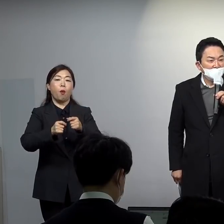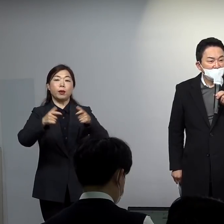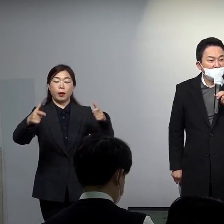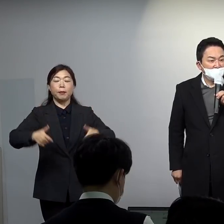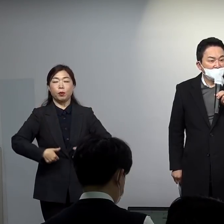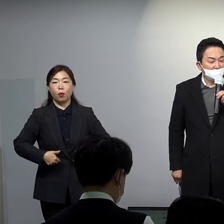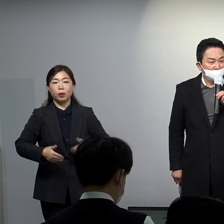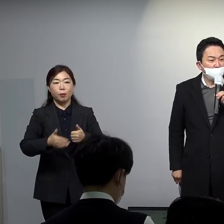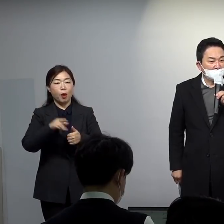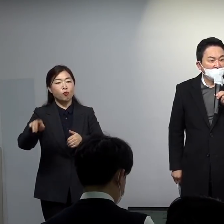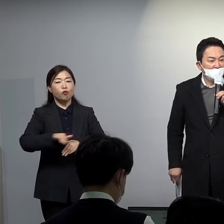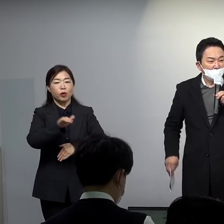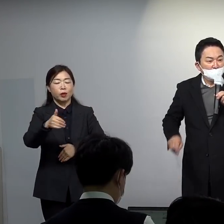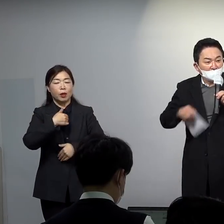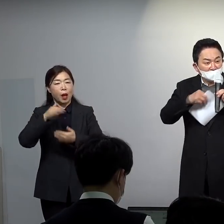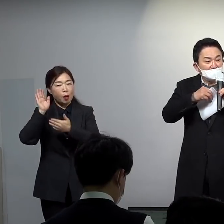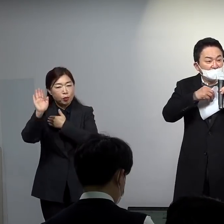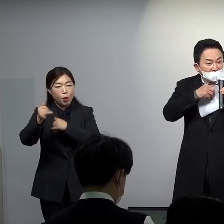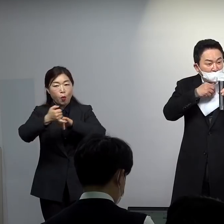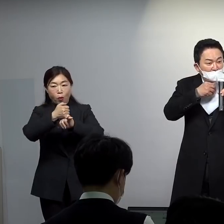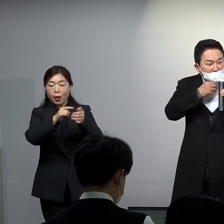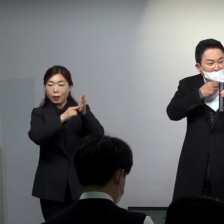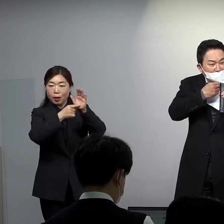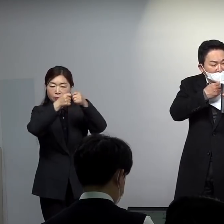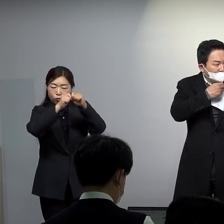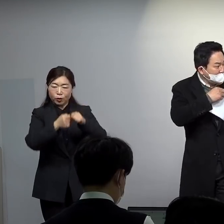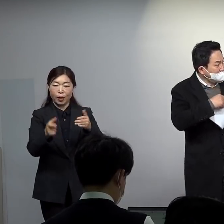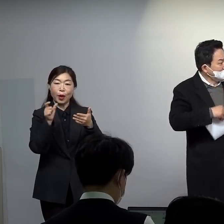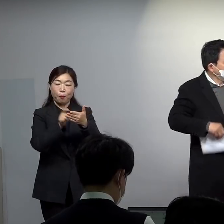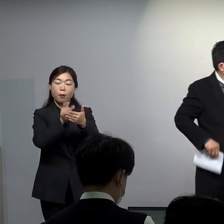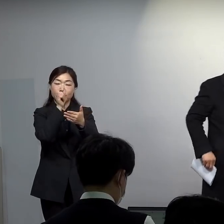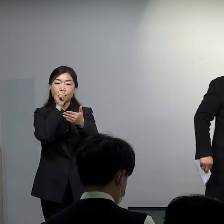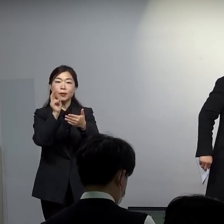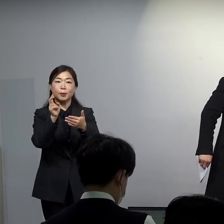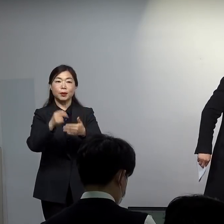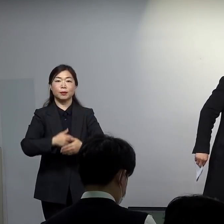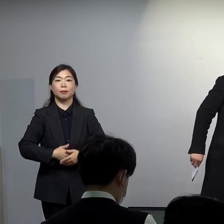내용이 저희들의 추후에 공약의 디테일에 포함이 될 겁니다.